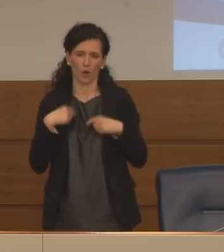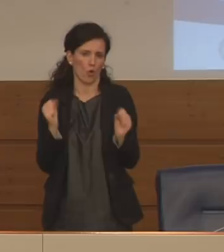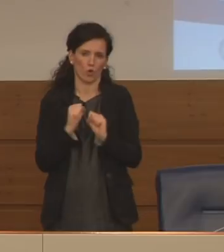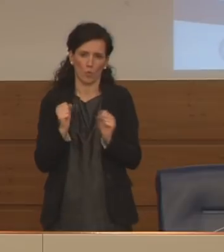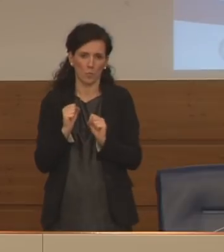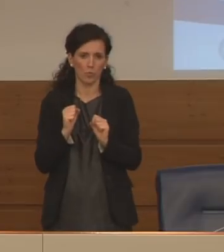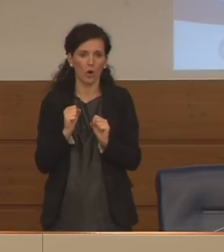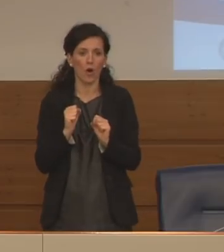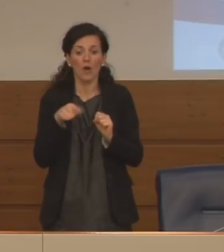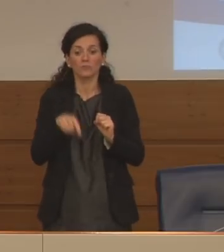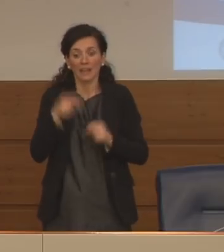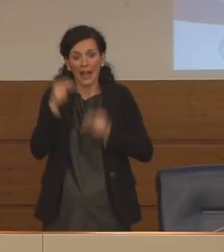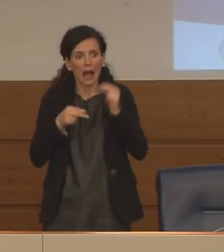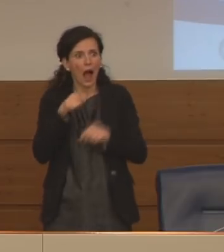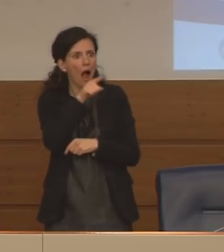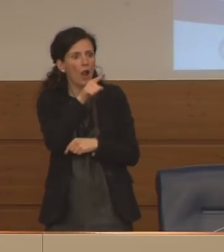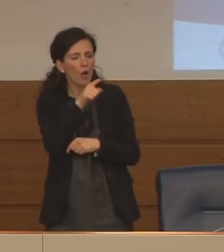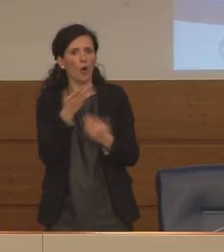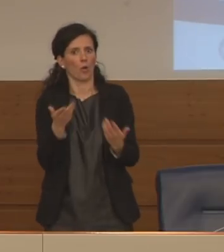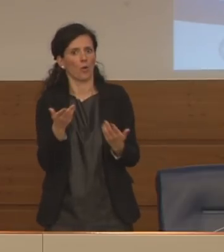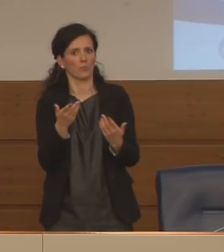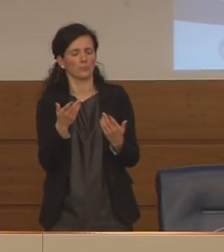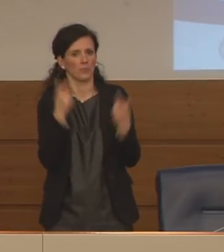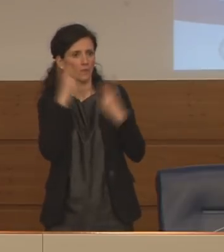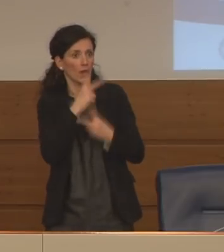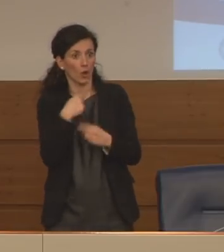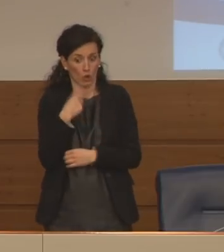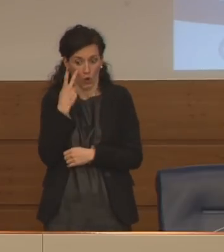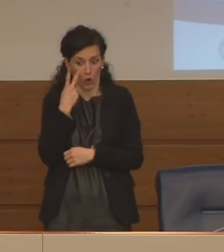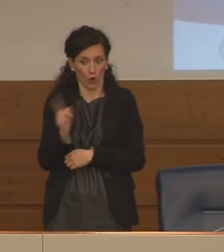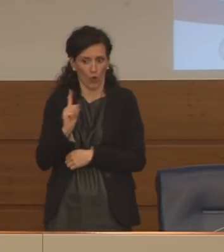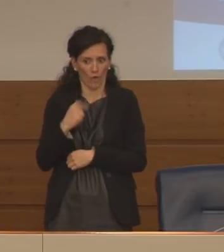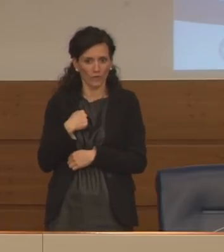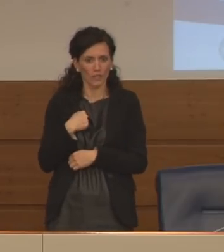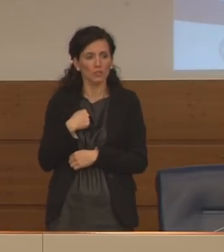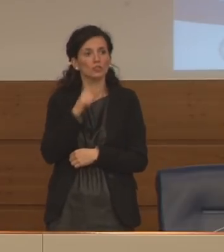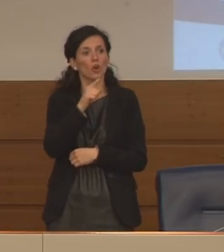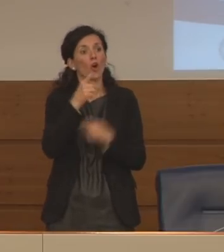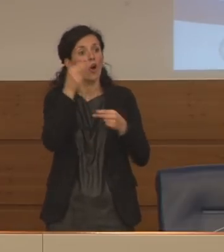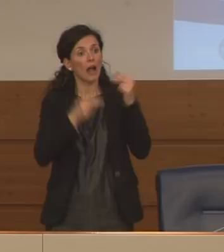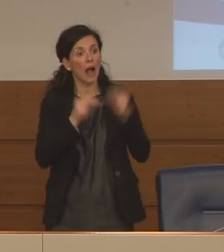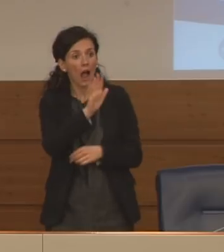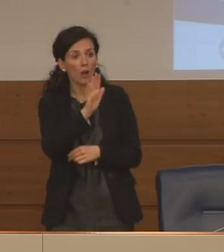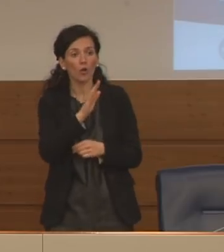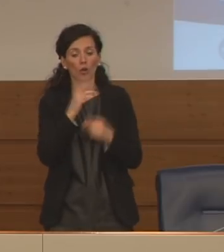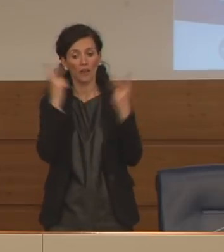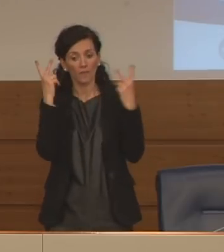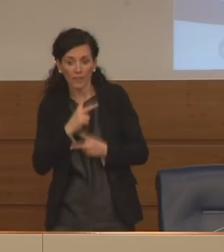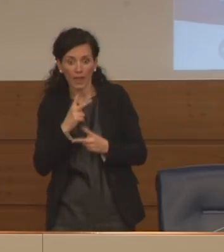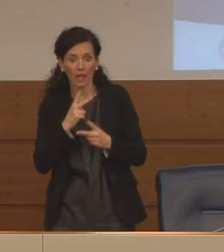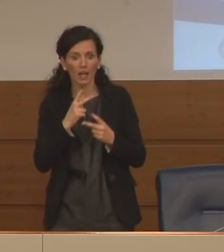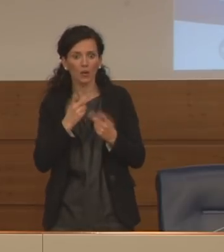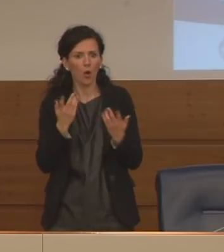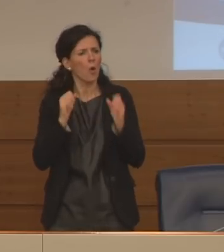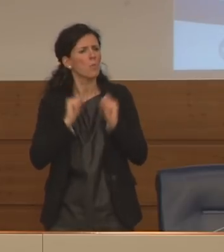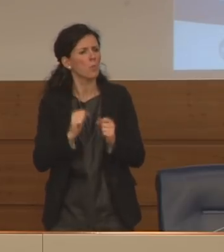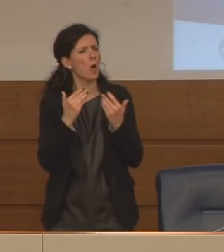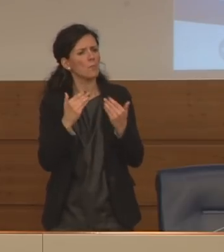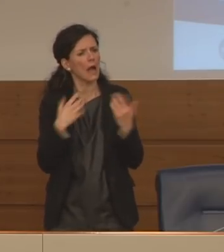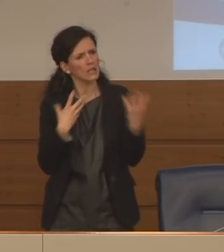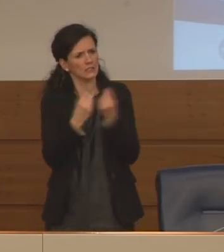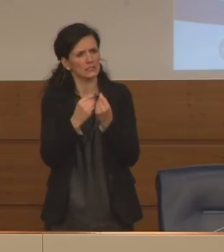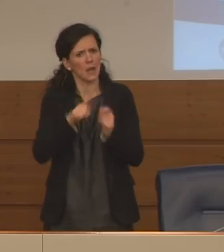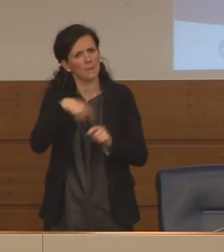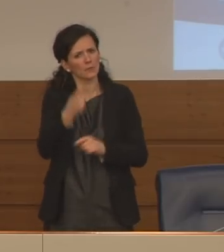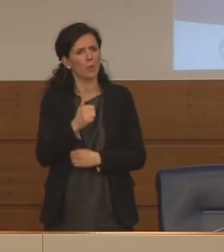lo so perché questi calcoli scafati e io non li ho visti non lo so quanto corrispondano al vero se vuole li facciamo insieme poi dopo